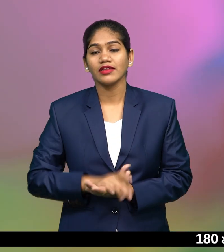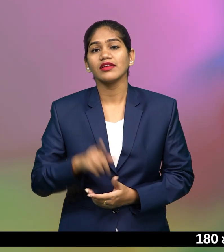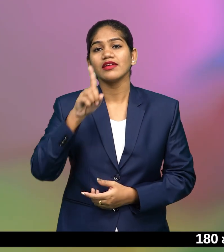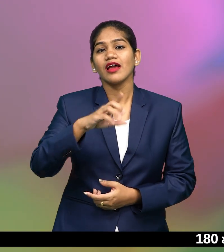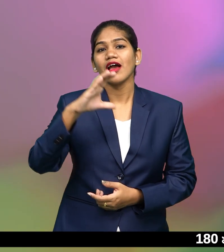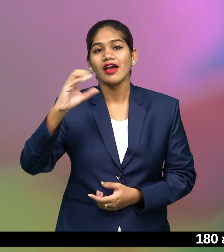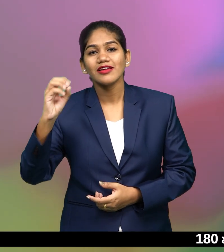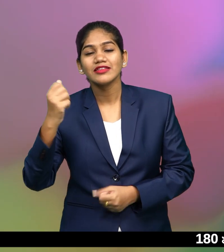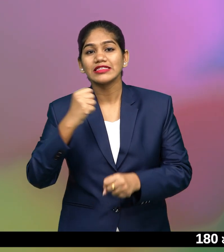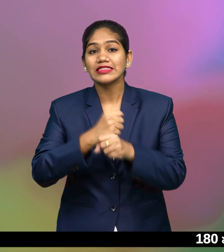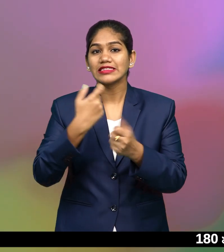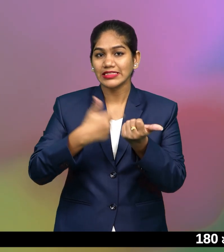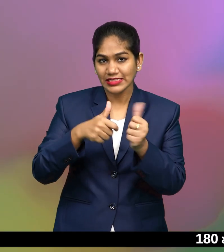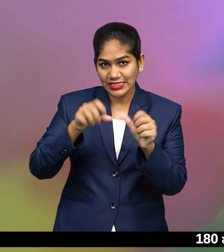180 మరియు 58 గ్రాములు.